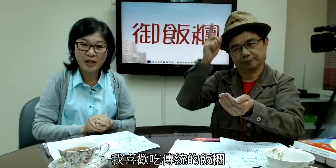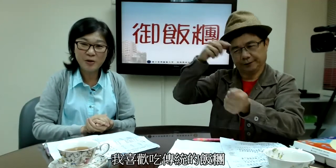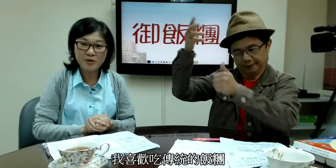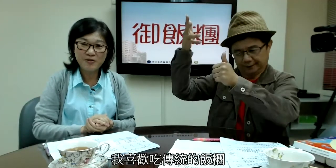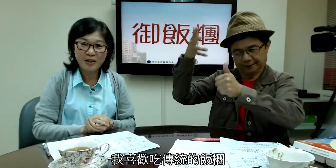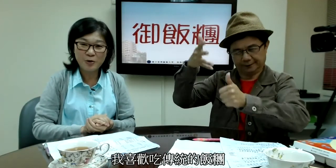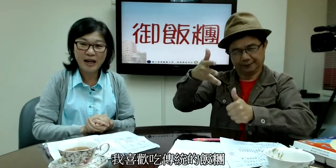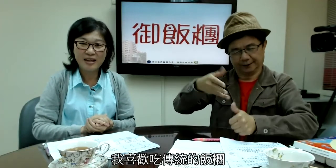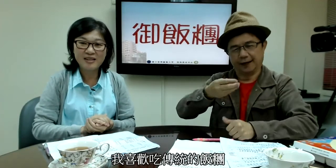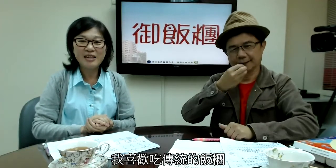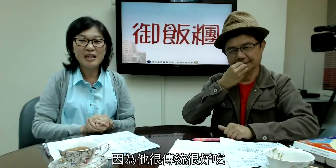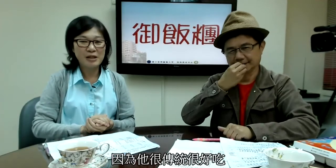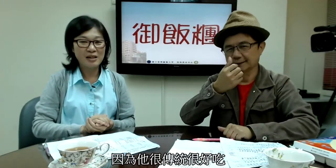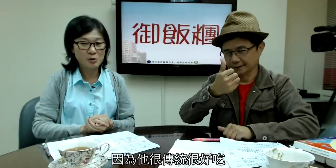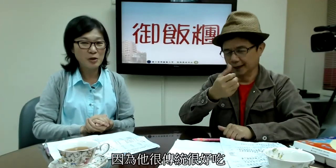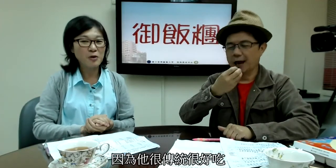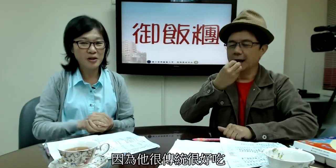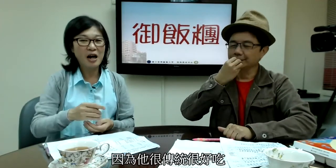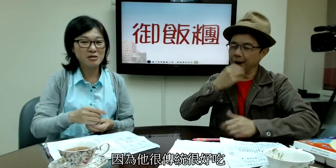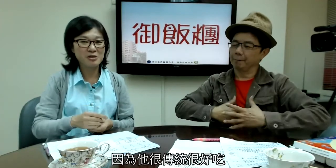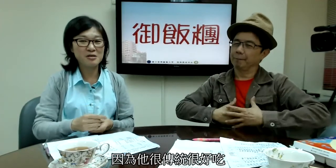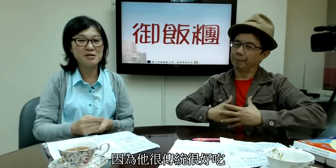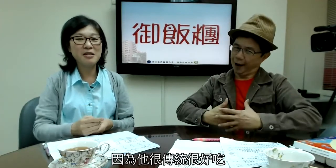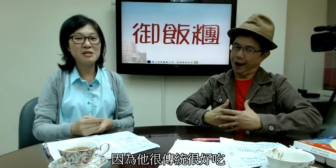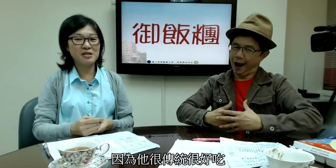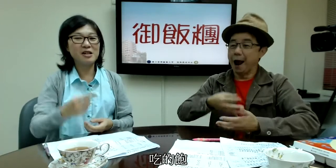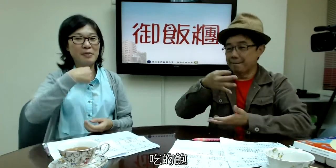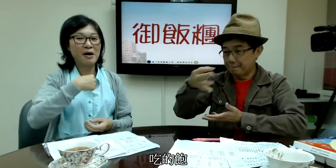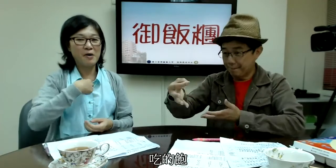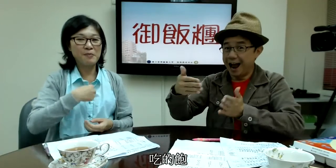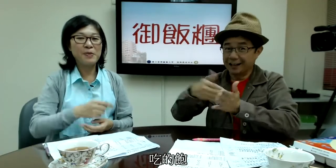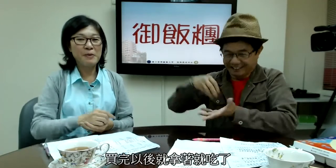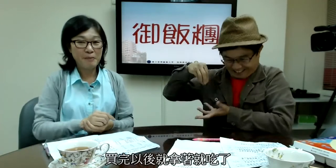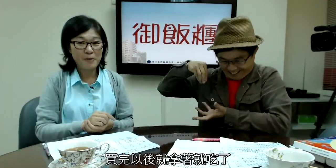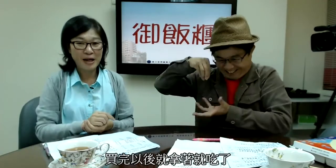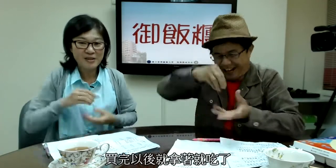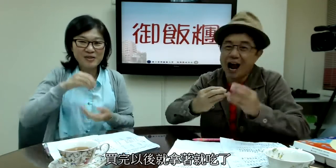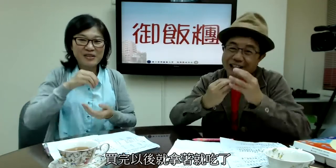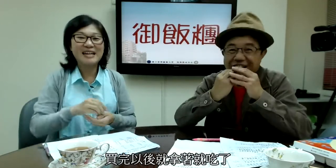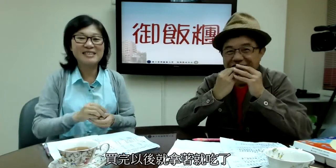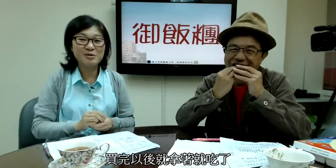统的饭团，因为它很传统，很好吃，吃得饱，买完以后就拿着就吃